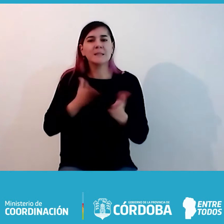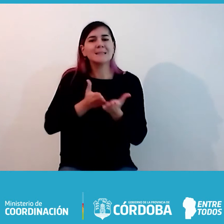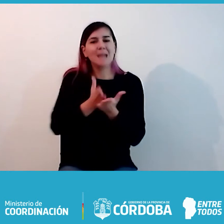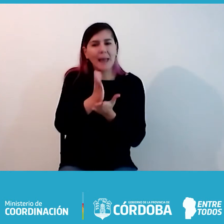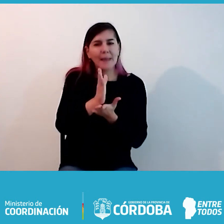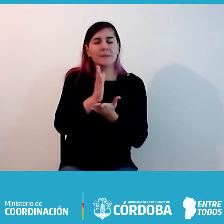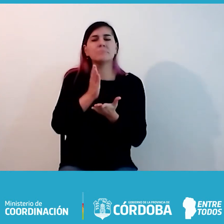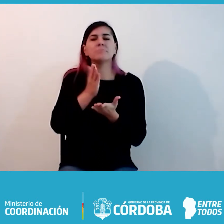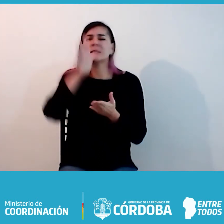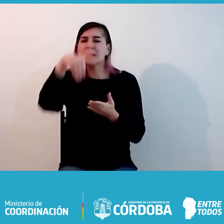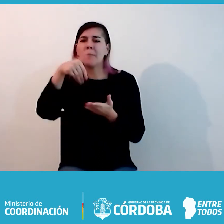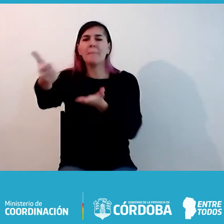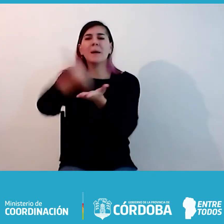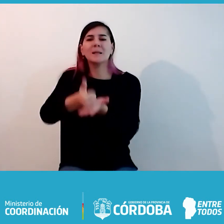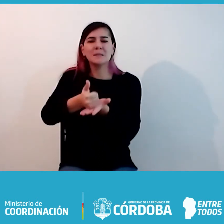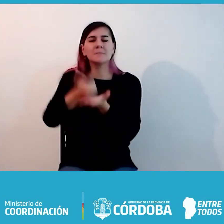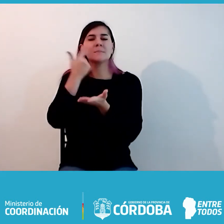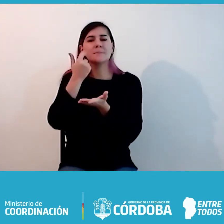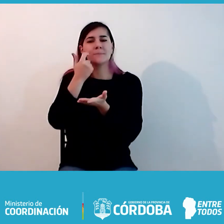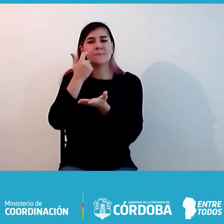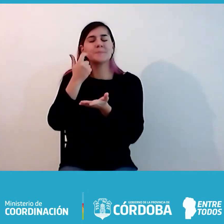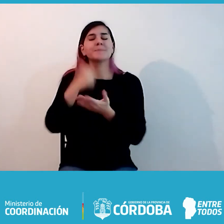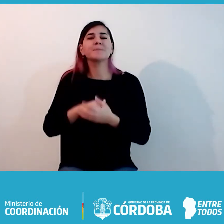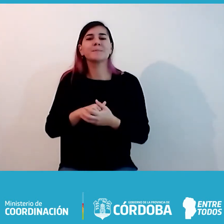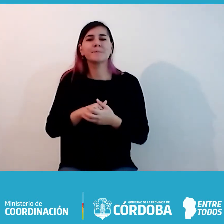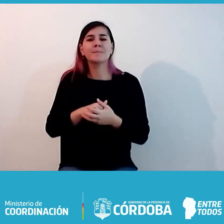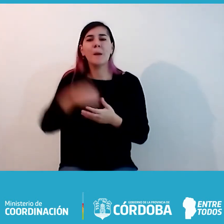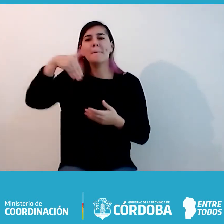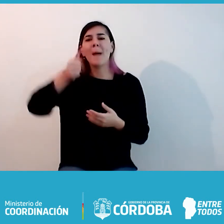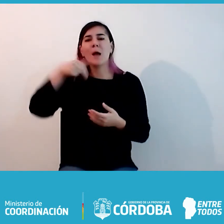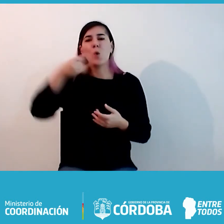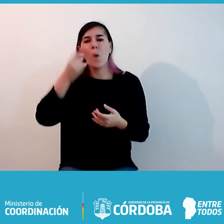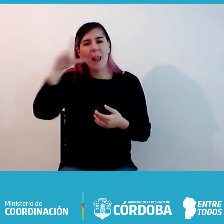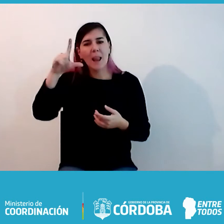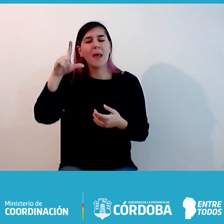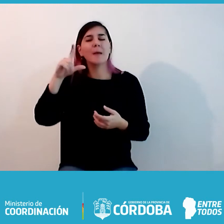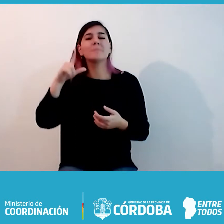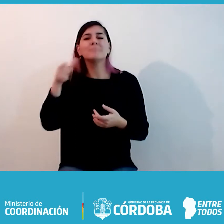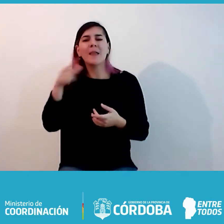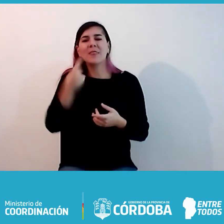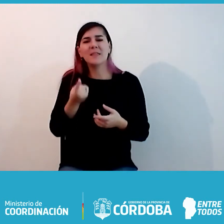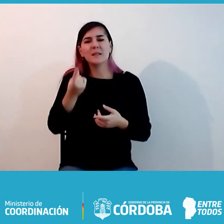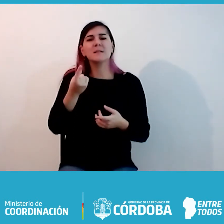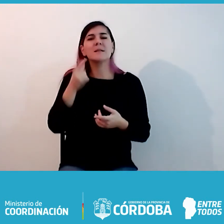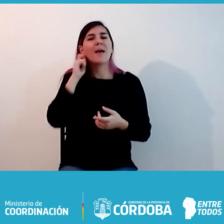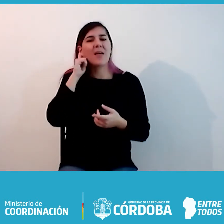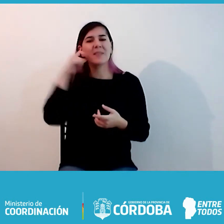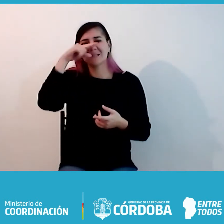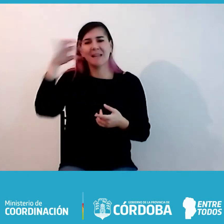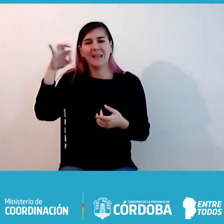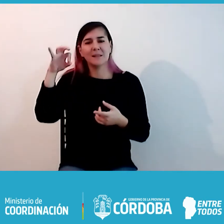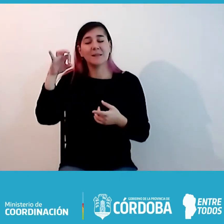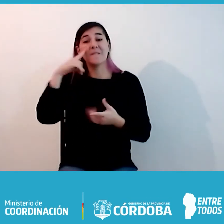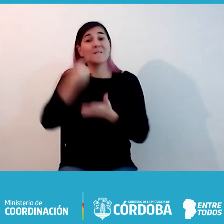Seguidamente se llama a participar al señor Laglaise Manuel Jesús, dice tener 70 años y vivir con su compañera